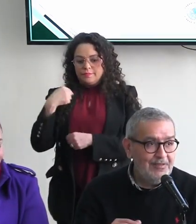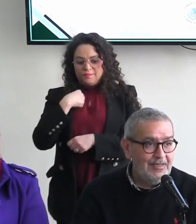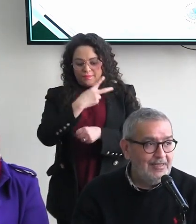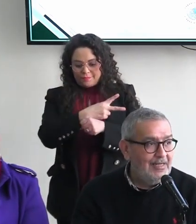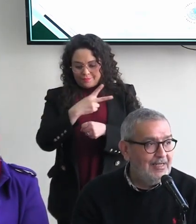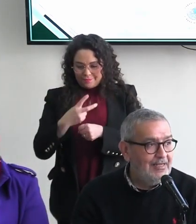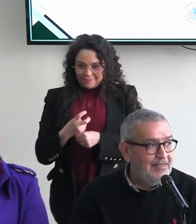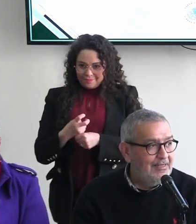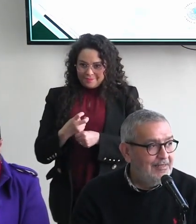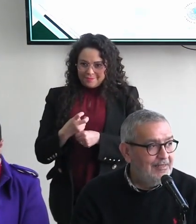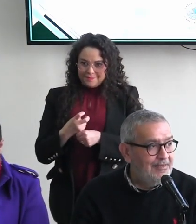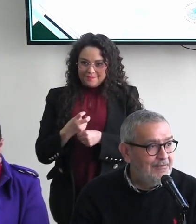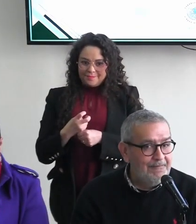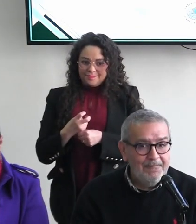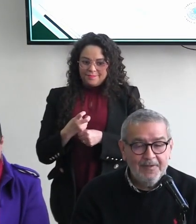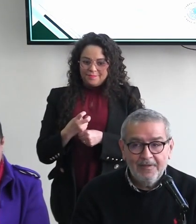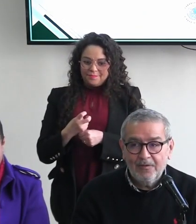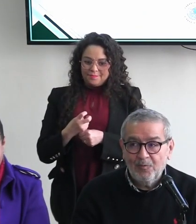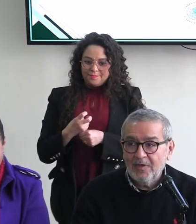invitación, la